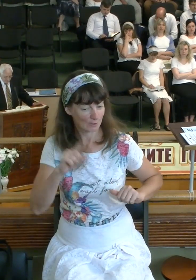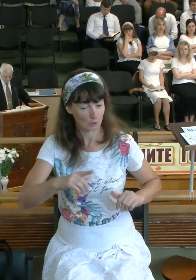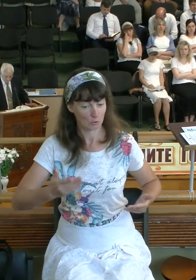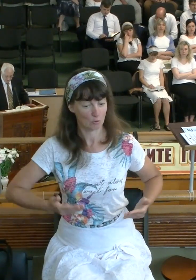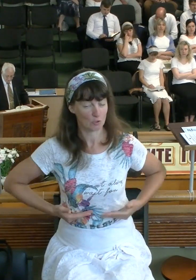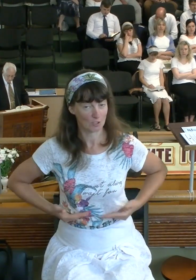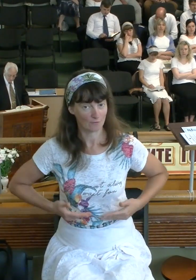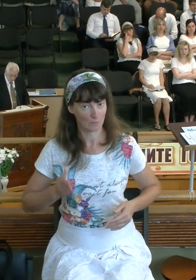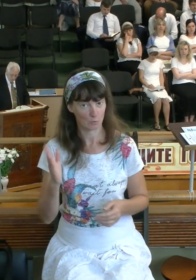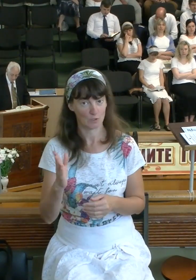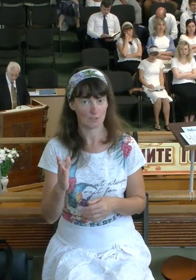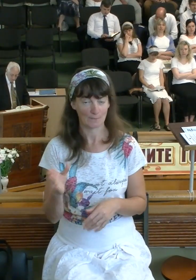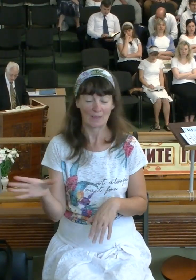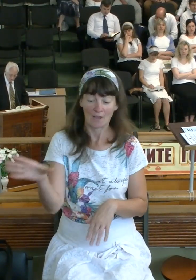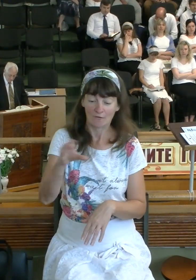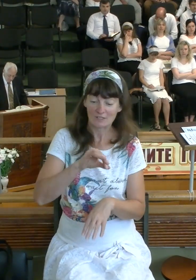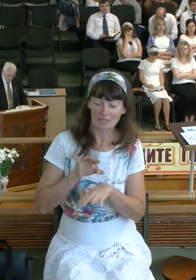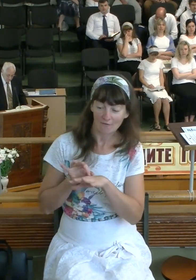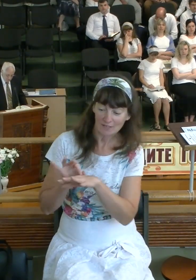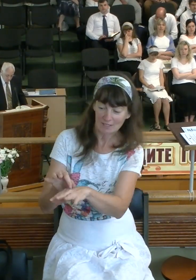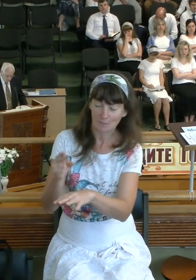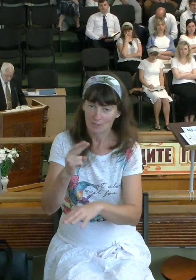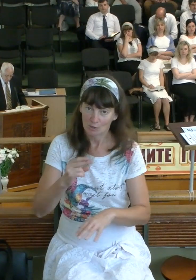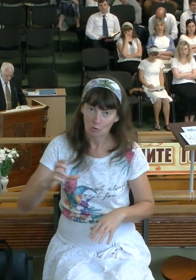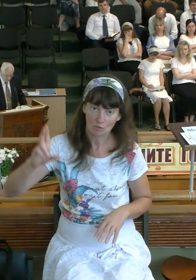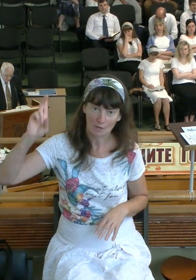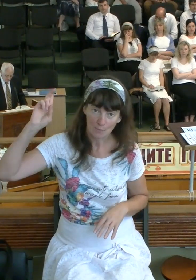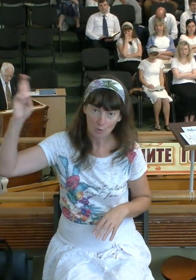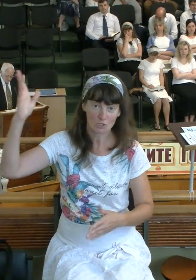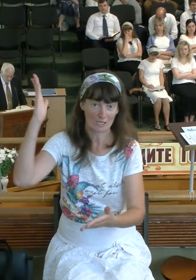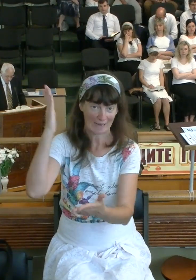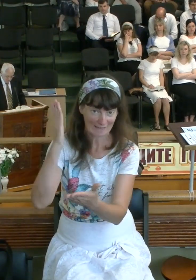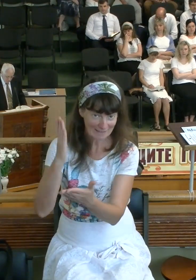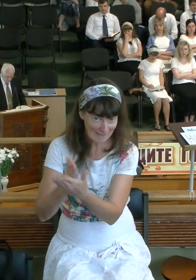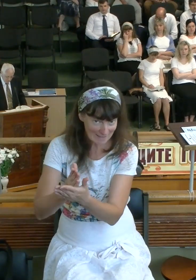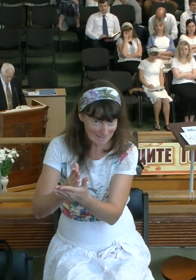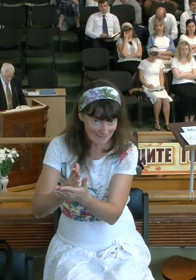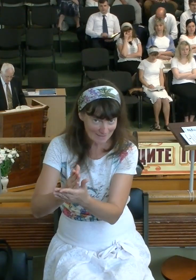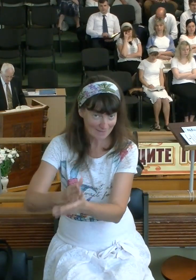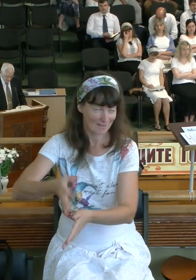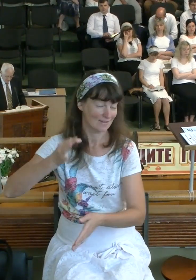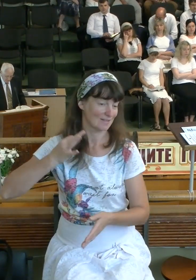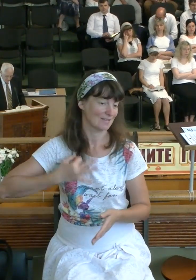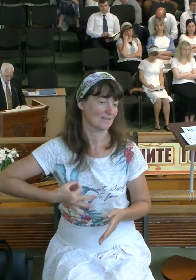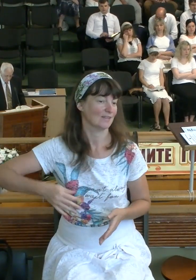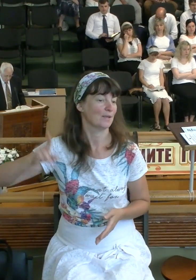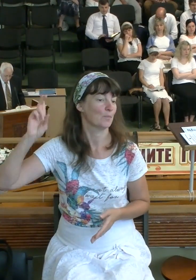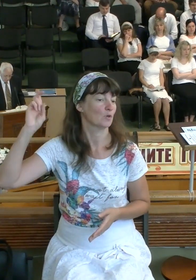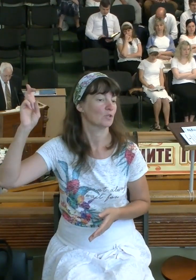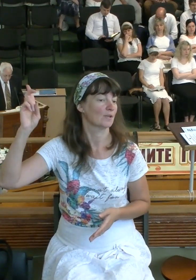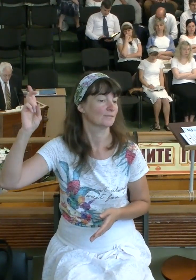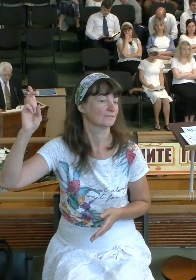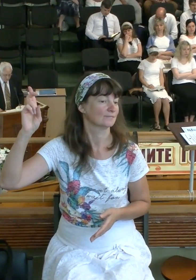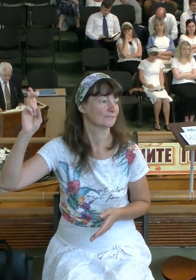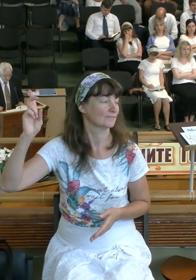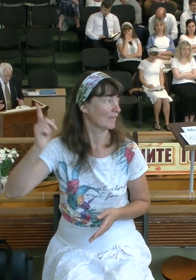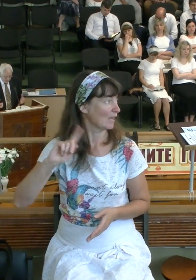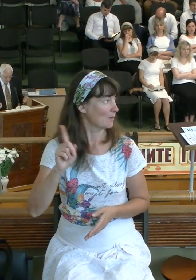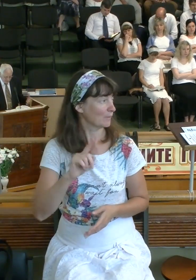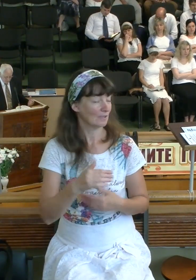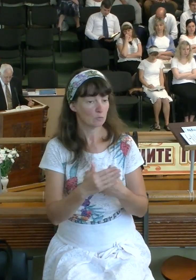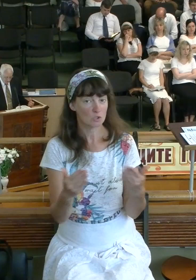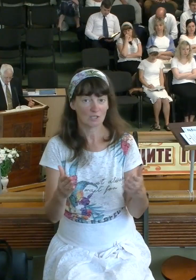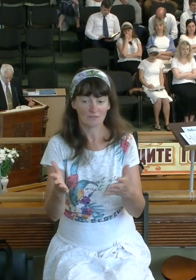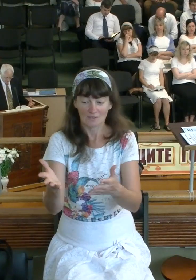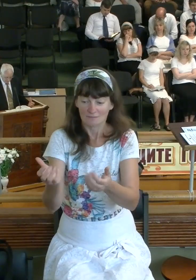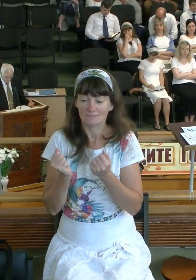Ибо все, водимые Духом Божиим, суть Сыны Божии. Потому что вы не